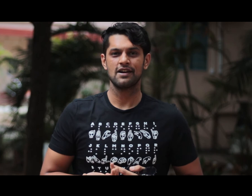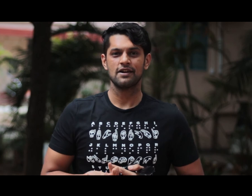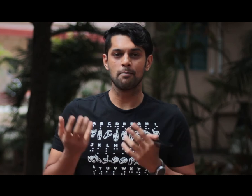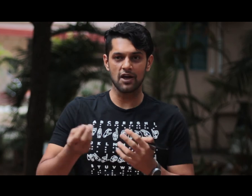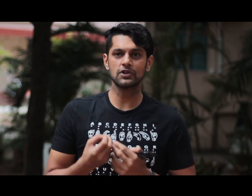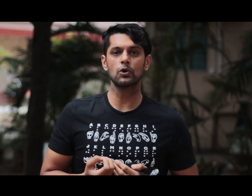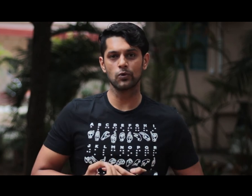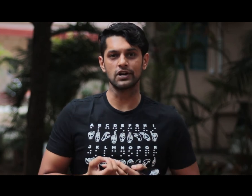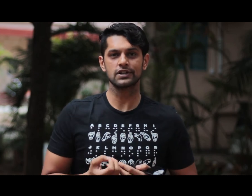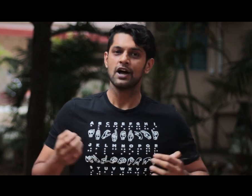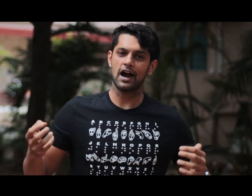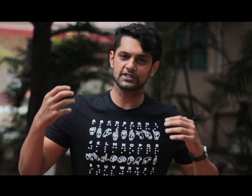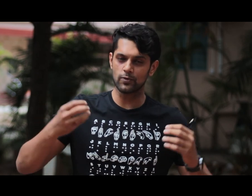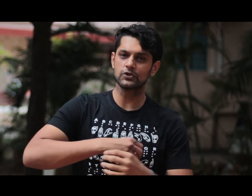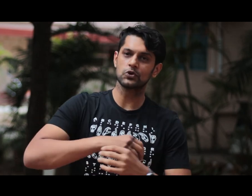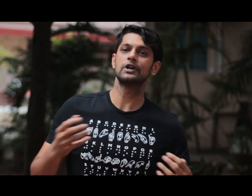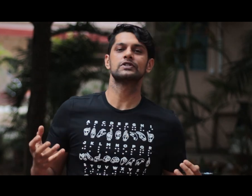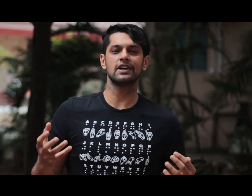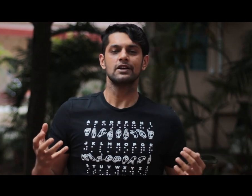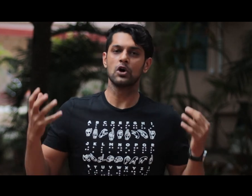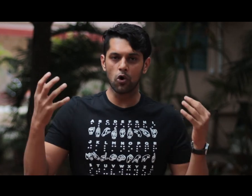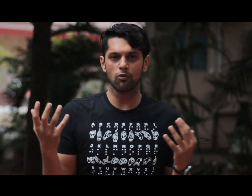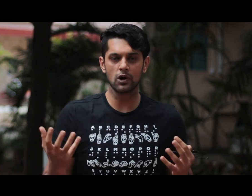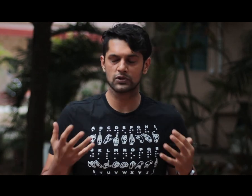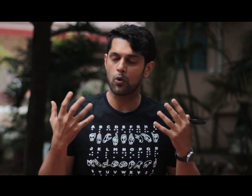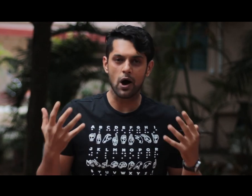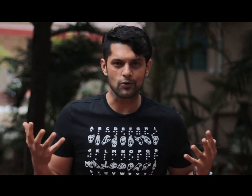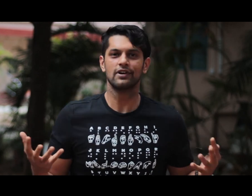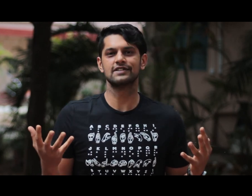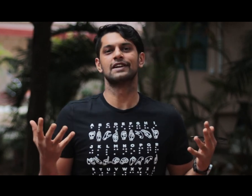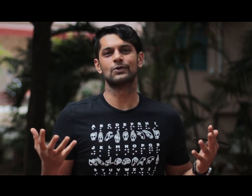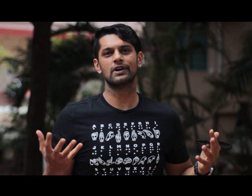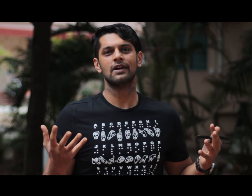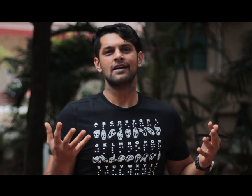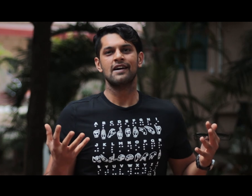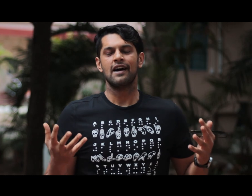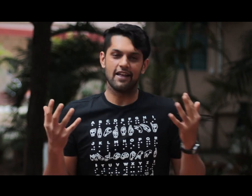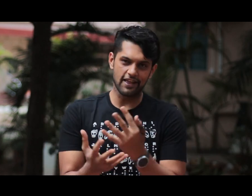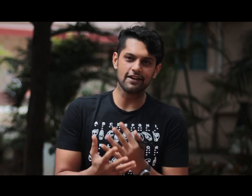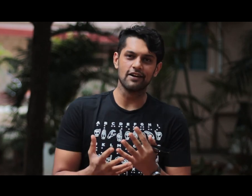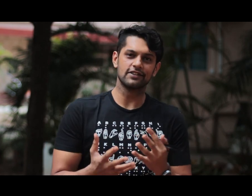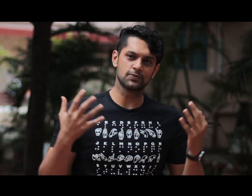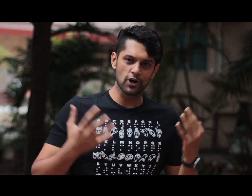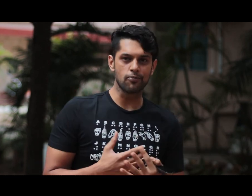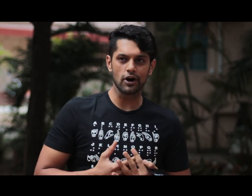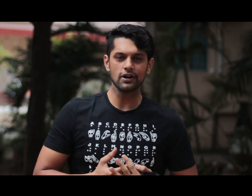ಅ ಮ್ಯಾನ್ ವಿತೌಟ್ ವರ್ಡ್ಸ್ ಹ್ಯಾಡ್ ಸೊ ಮಚ್ ಅ ಸ್ಟೋರಿ ಟು ಸೇ ದ ಹೋಲ್ ವರ್ಲ್ಡ್ ವಾಸ್ ವಾವ್ ಲಿಸ್ನಿಂಗ್ ಟು. ಐ ಥಿಂಕ್ ದಟ್ಸ್ ಮೋರ್ ಇಂಪಾರ್ಟೆಂಟ್.